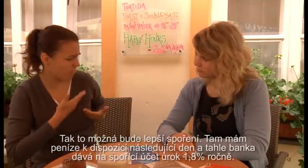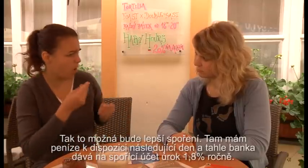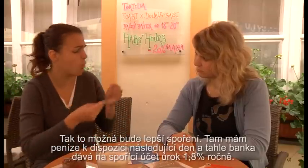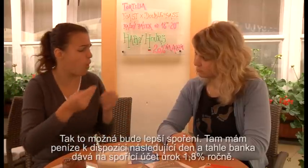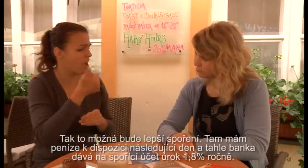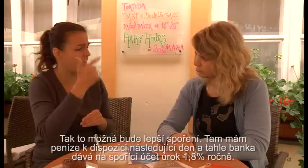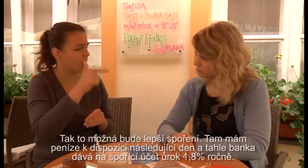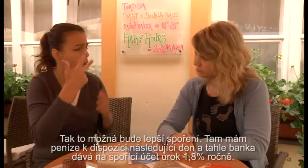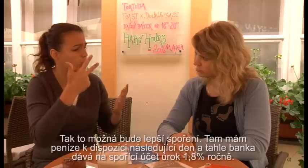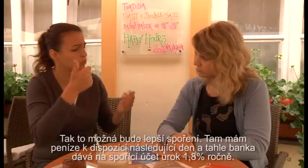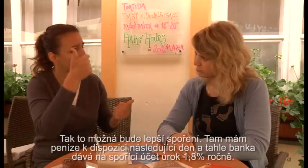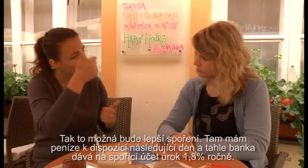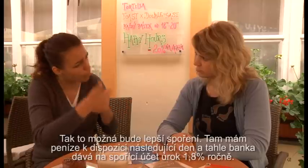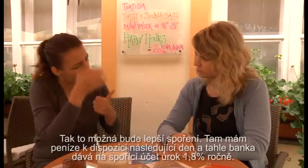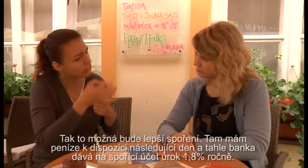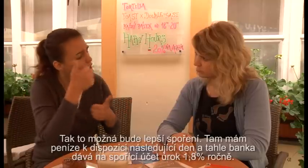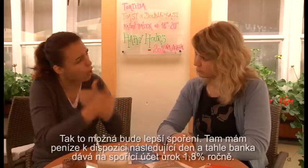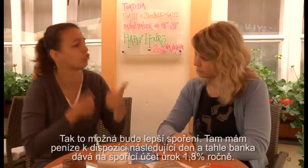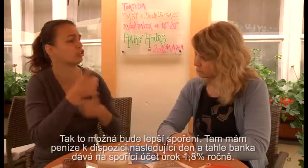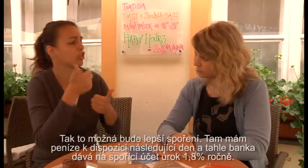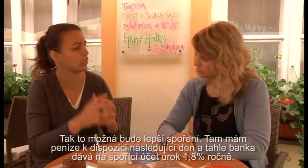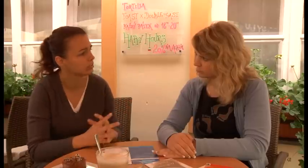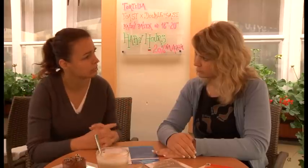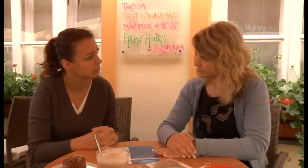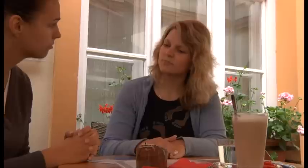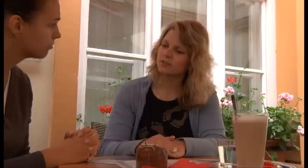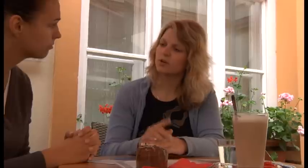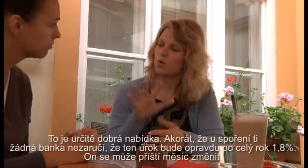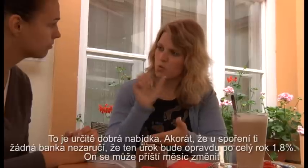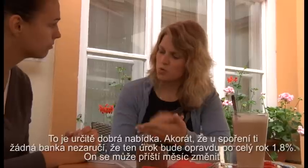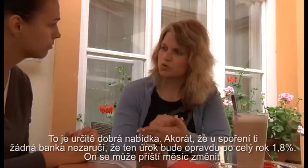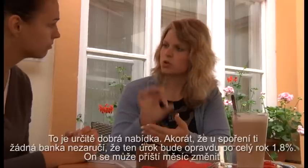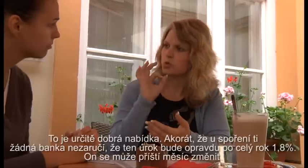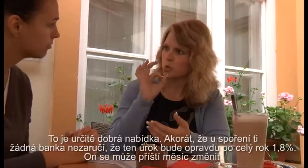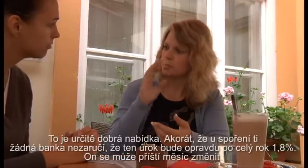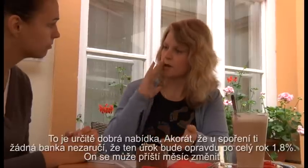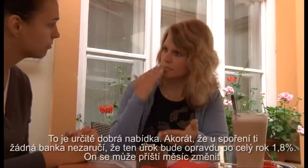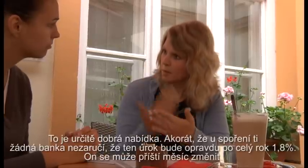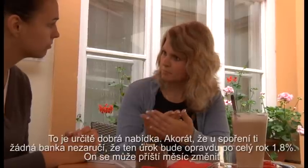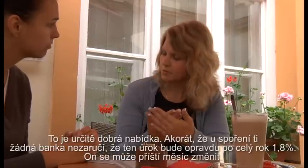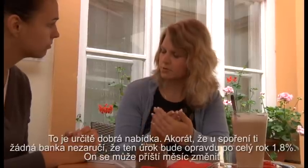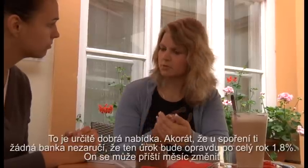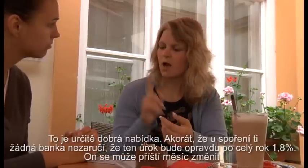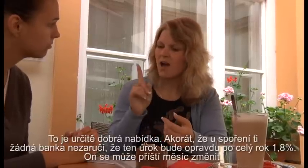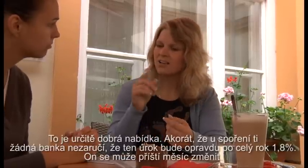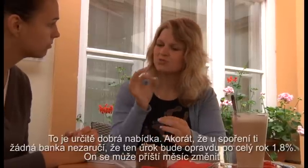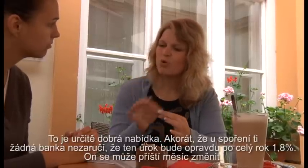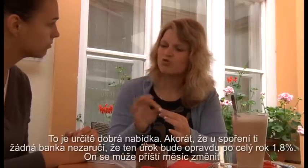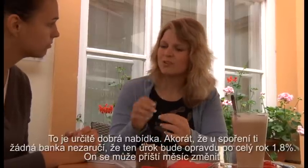banka dává spořící účet úrok 1,8 ročně. Že na střední. To je určitě dobrá nabídka.